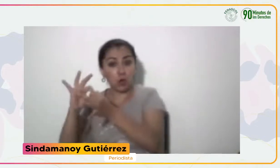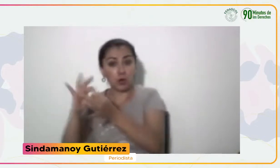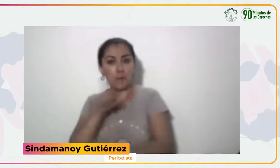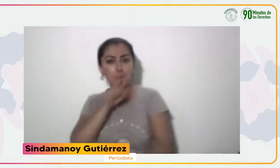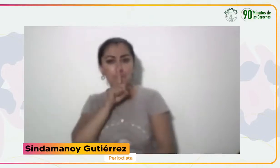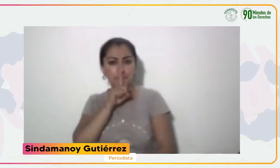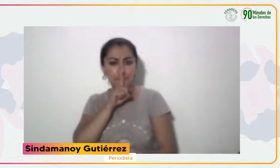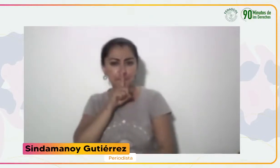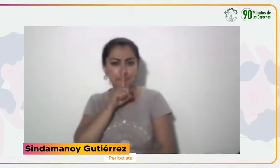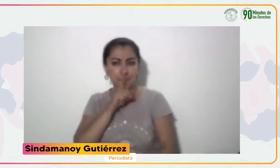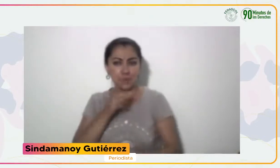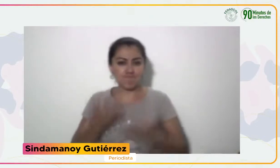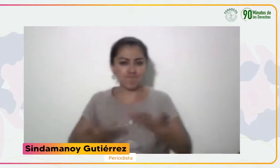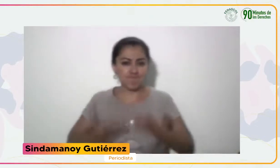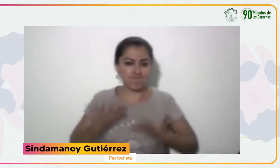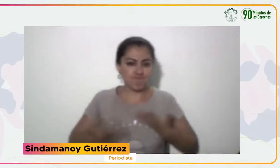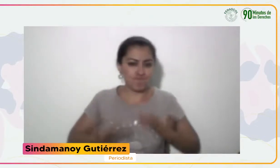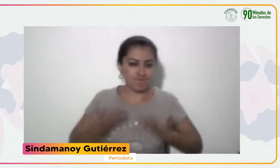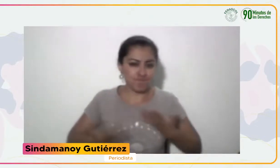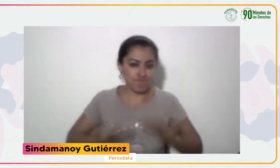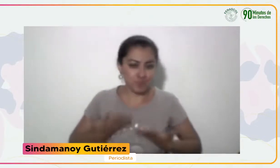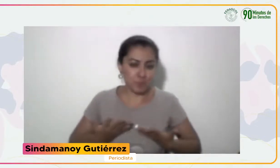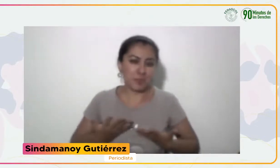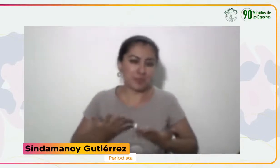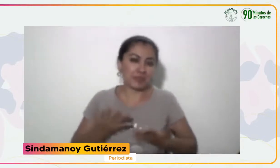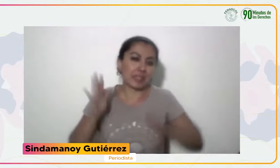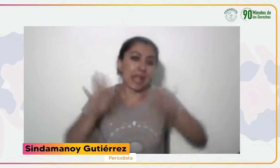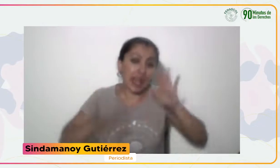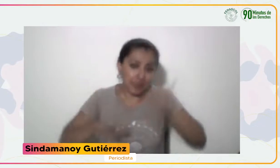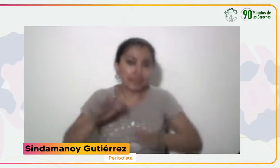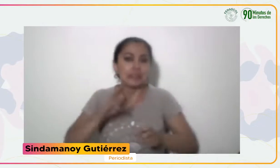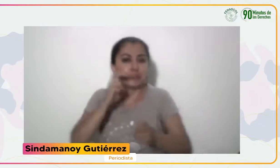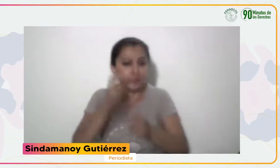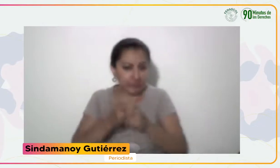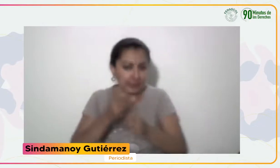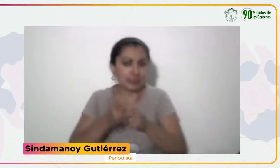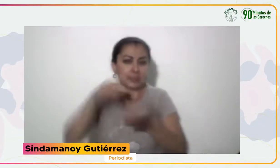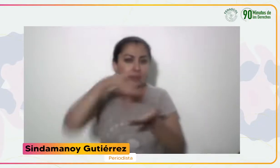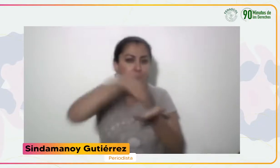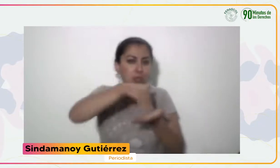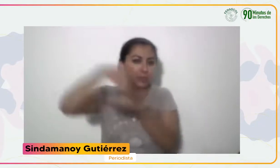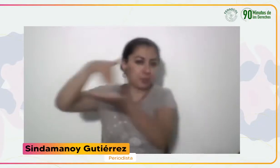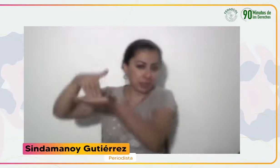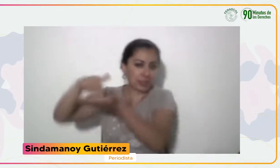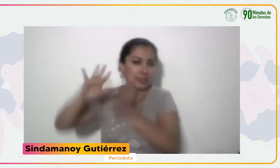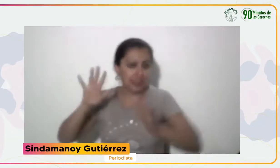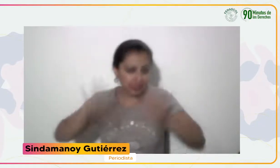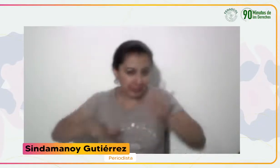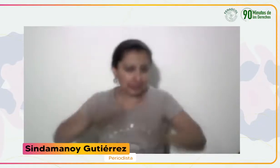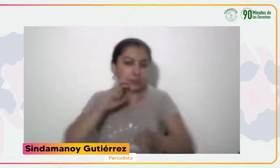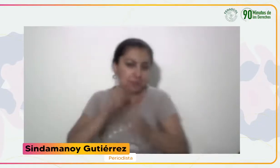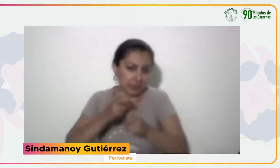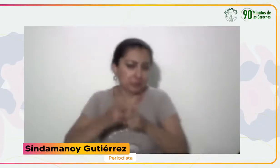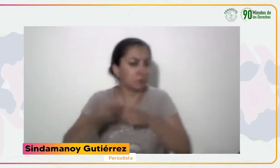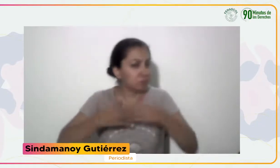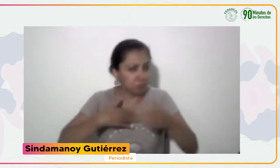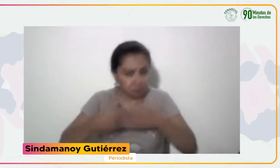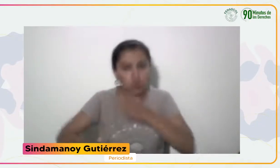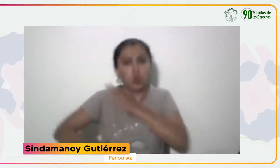los oyentes tienen esa apropiación cultural sobre ellos y los demás guardan silencio. Siento que es complejo las